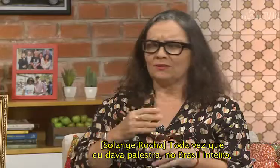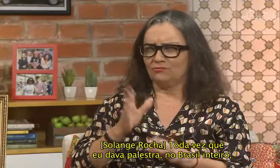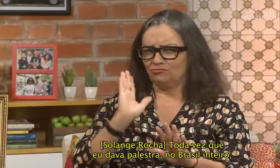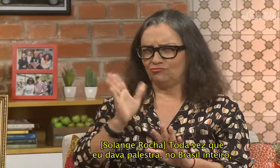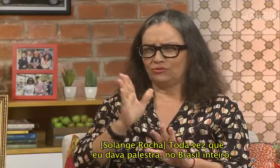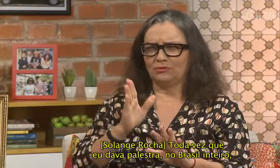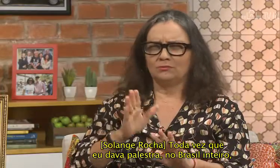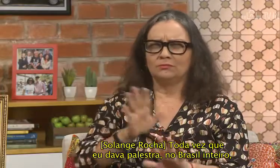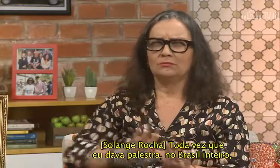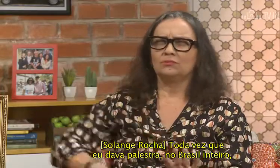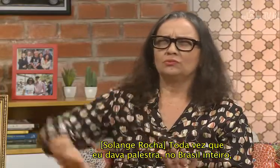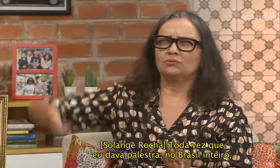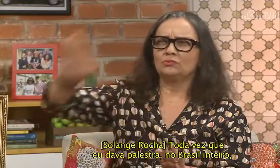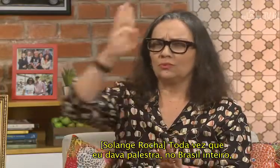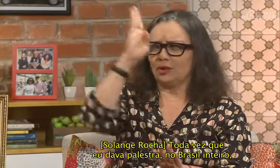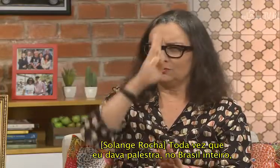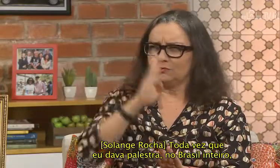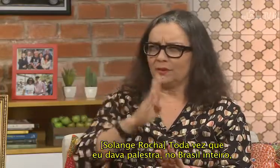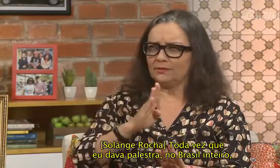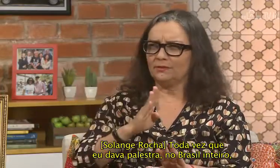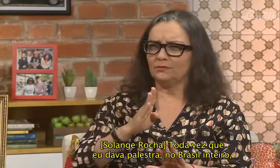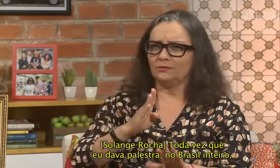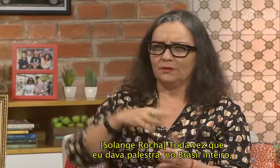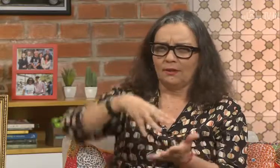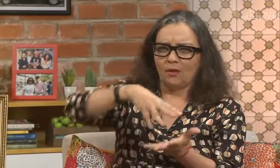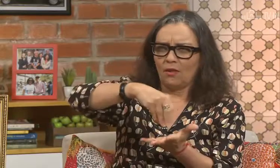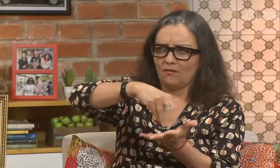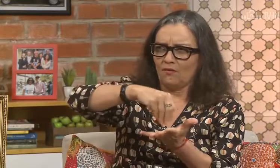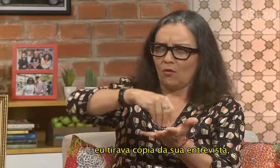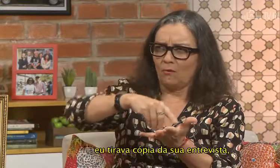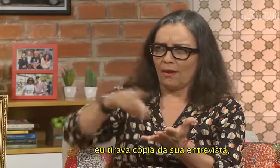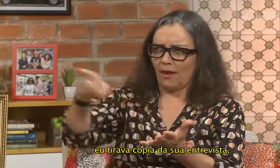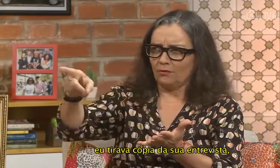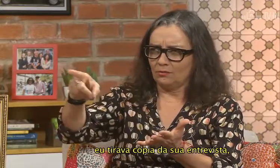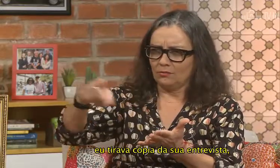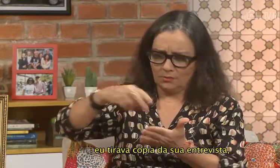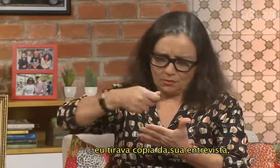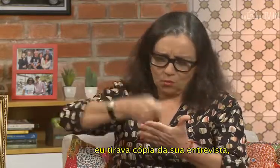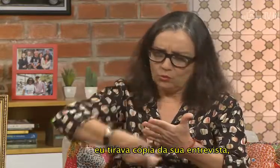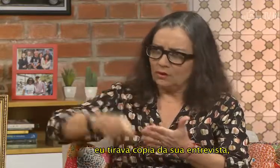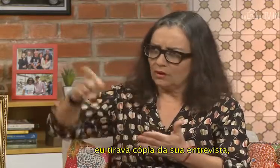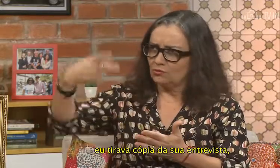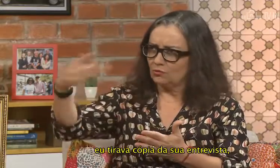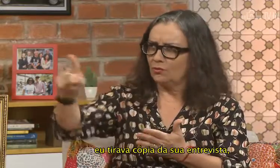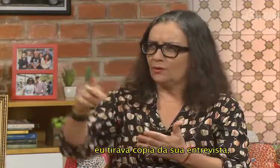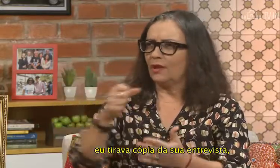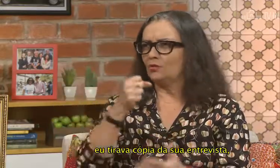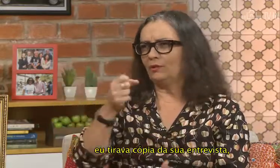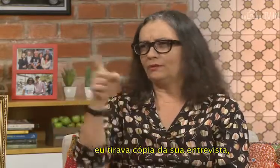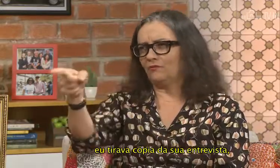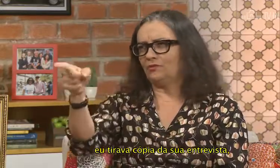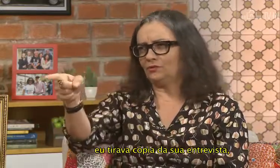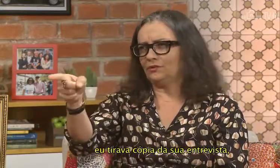palestra, no Brasil inteiro, eu tirava cópia dessa entrevista, da sua entrevista,